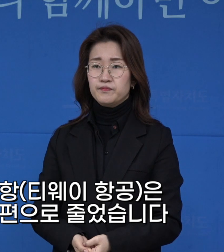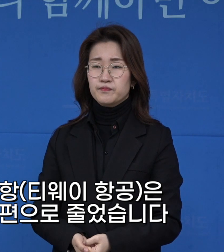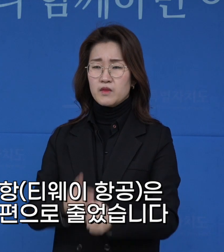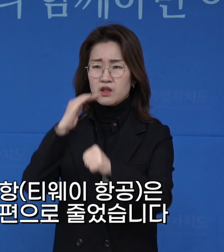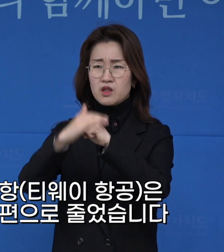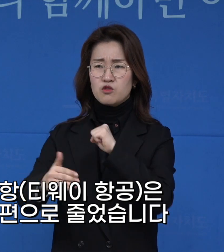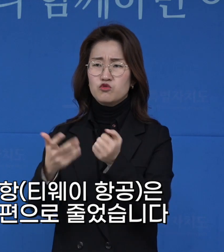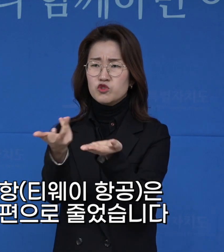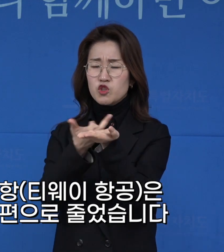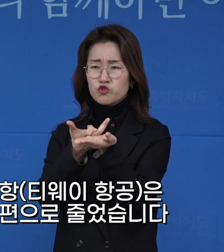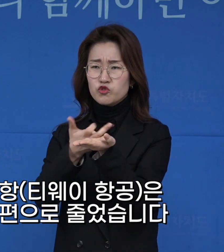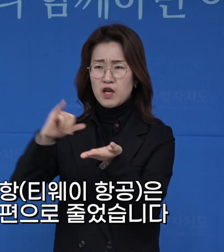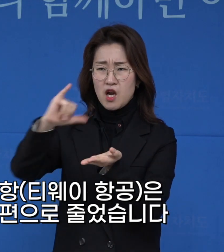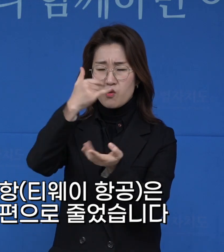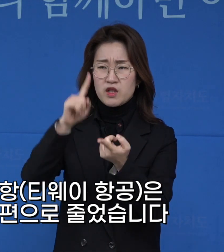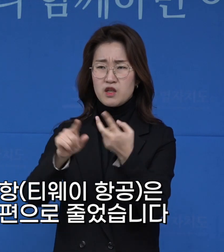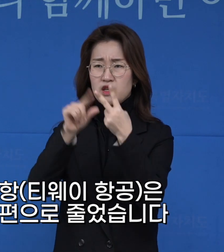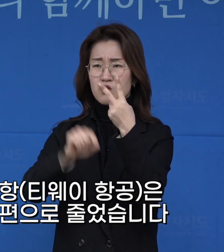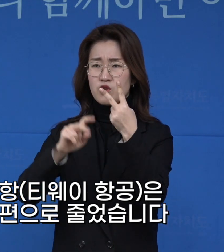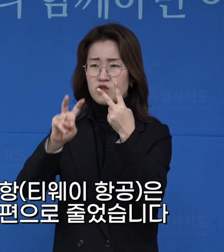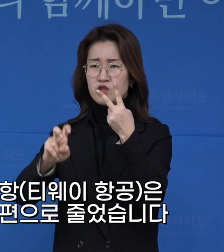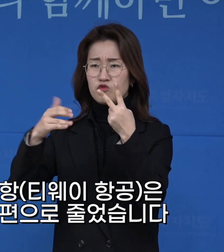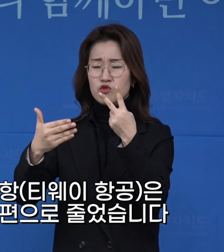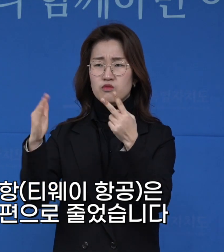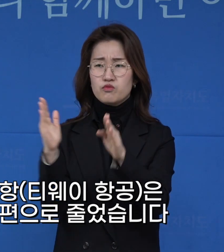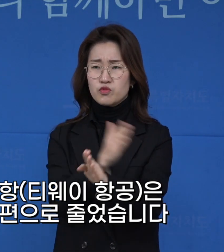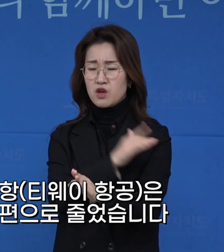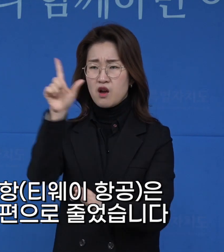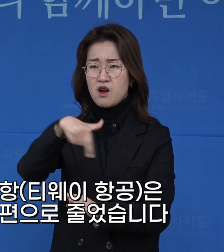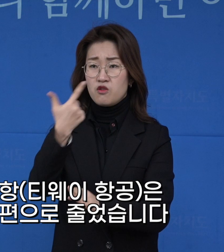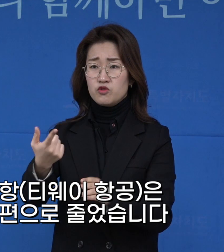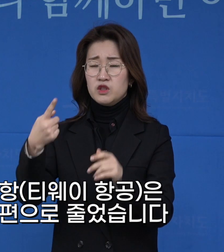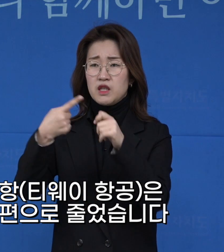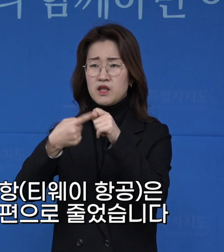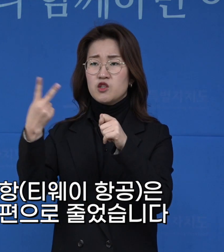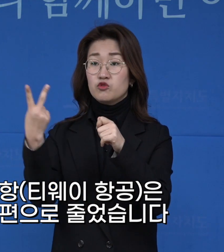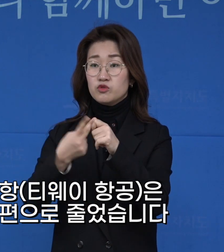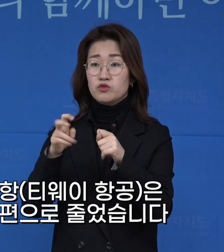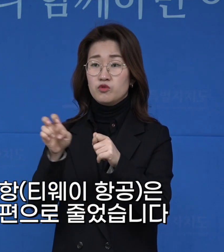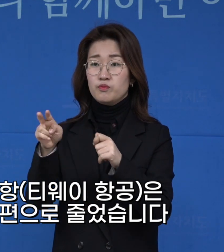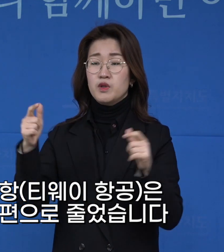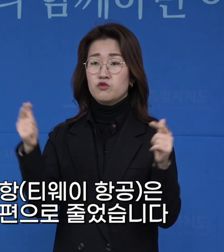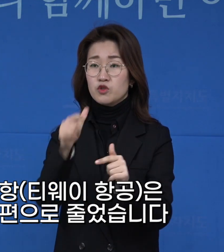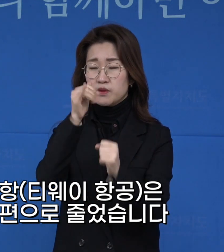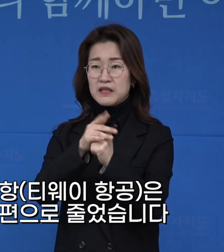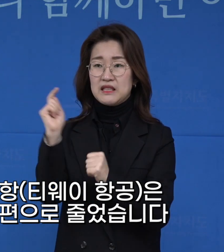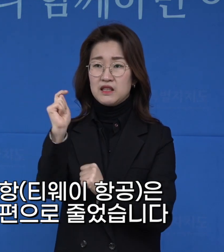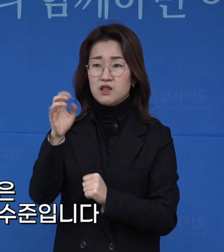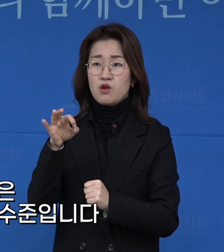대구 제주 가형 공지 군왕 은 2월 29일 극하는 하루에 2편 으로 줄었습니다 ta